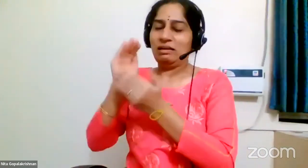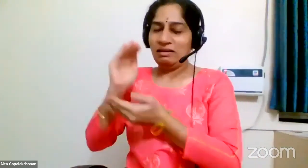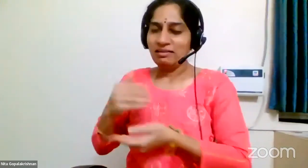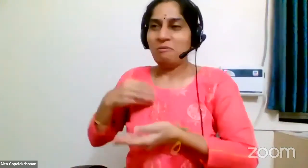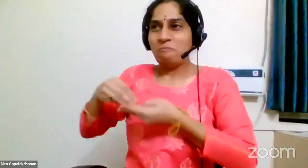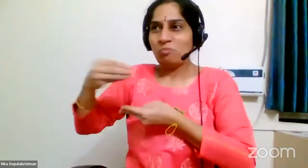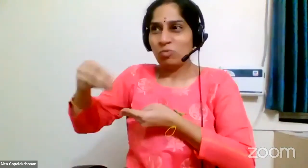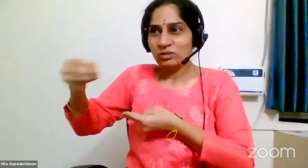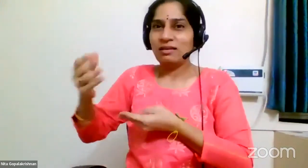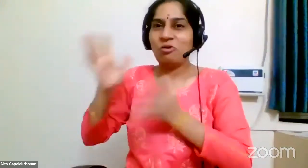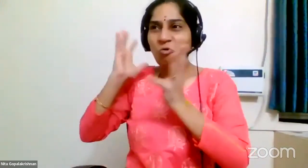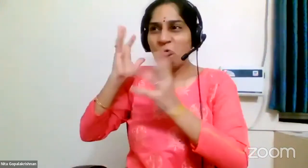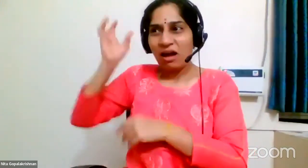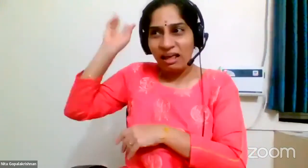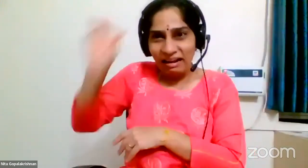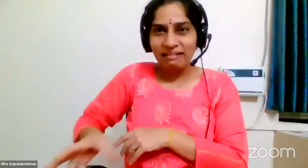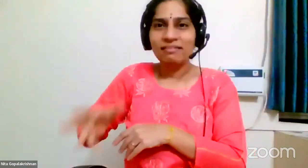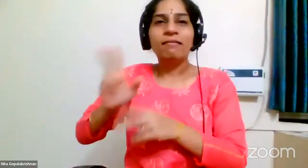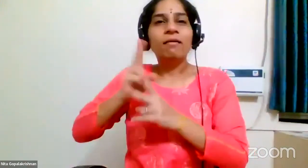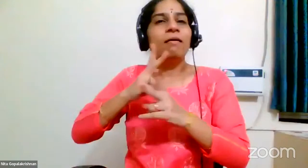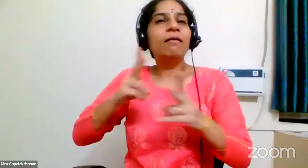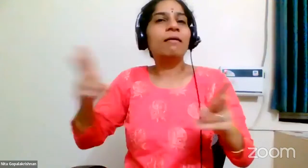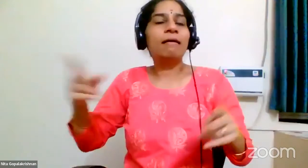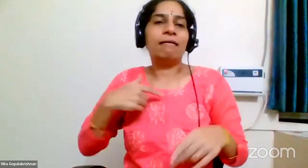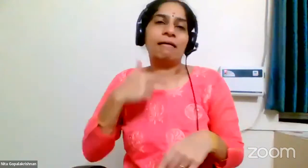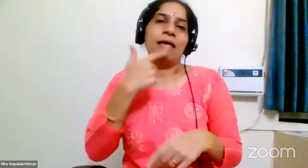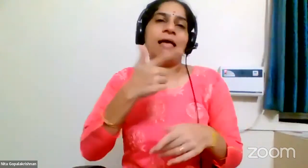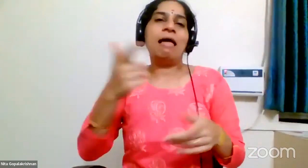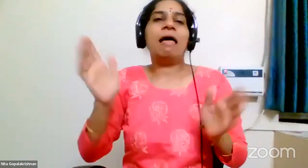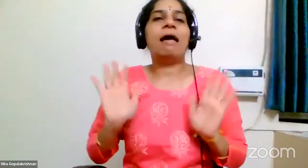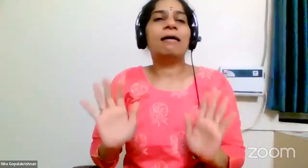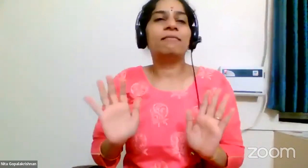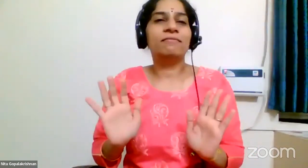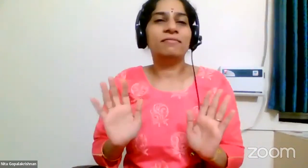शास्त्रों में, अलग अलग विधान बताए गए हैं।